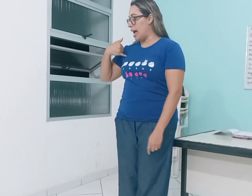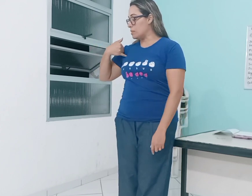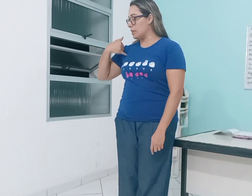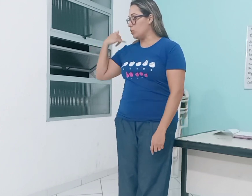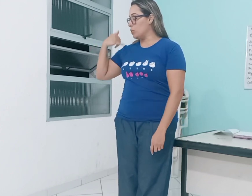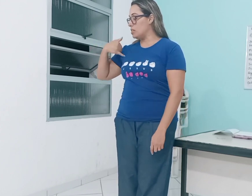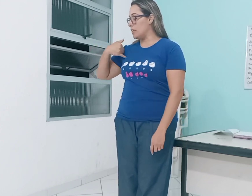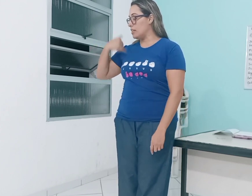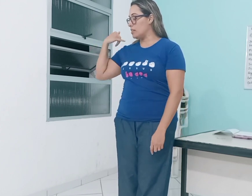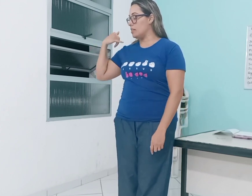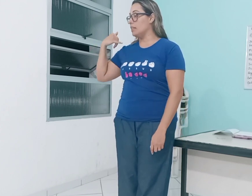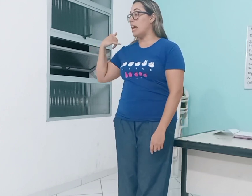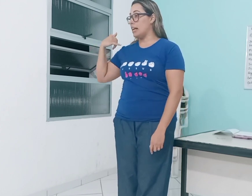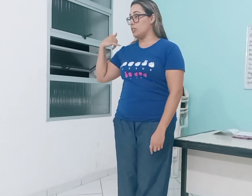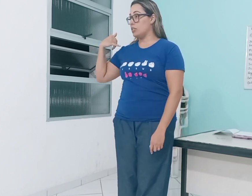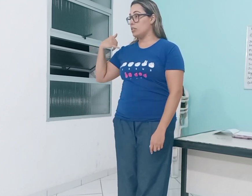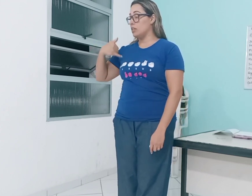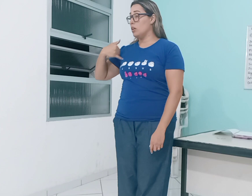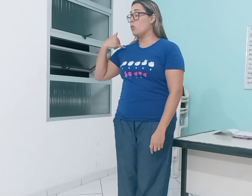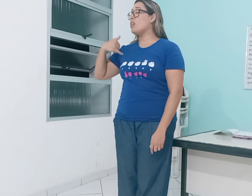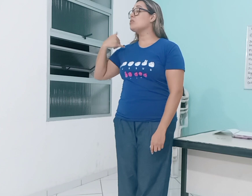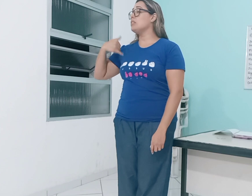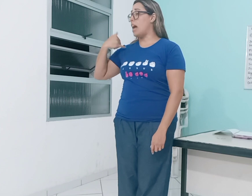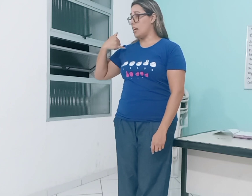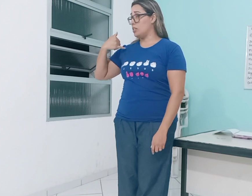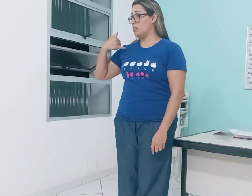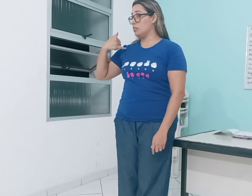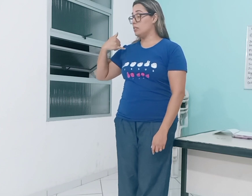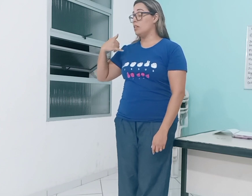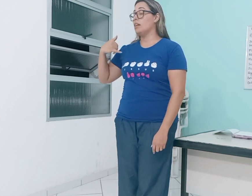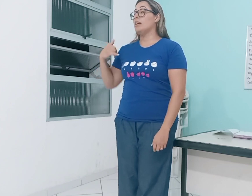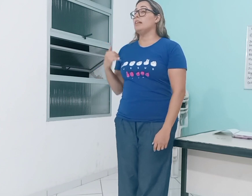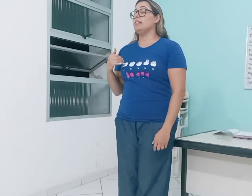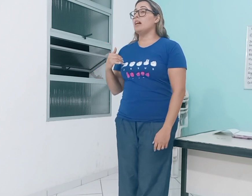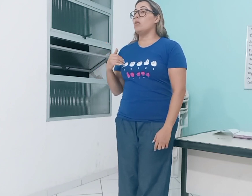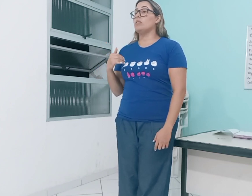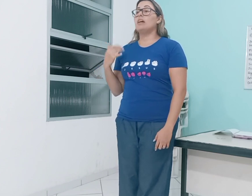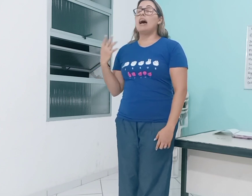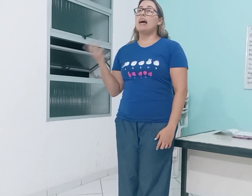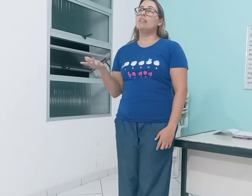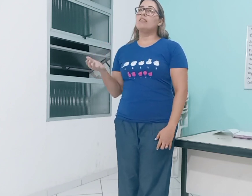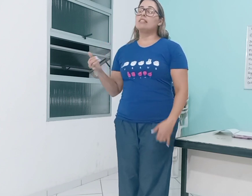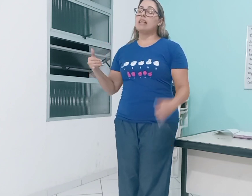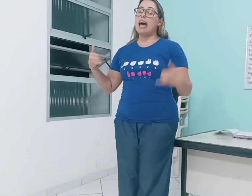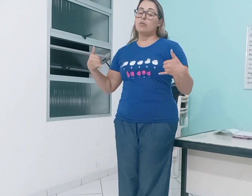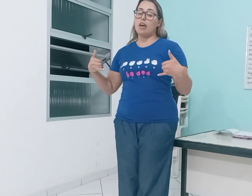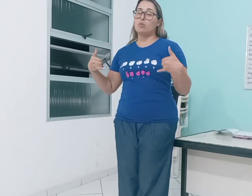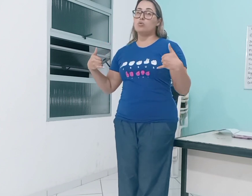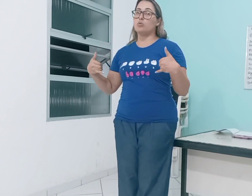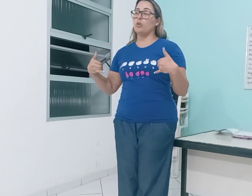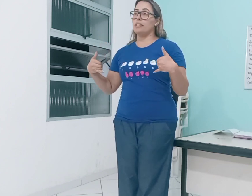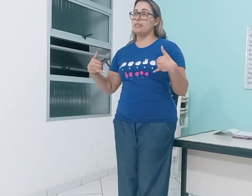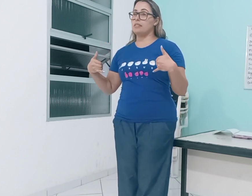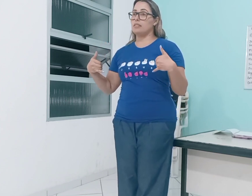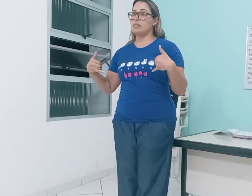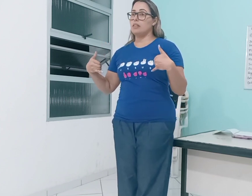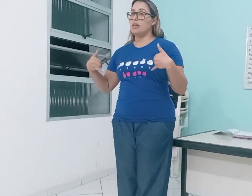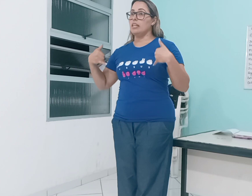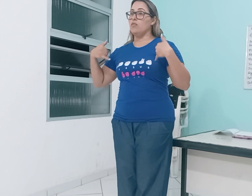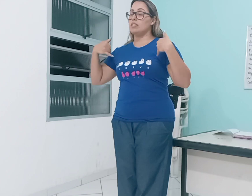aqui 2 vezes. Idade. Qual a sua idade? Então, aniversário é os 2. E você